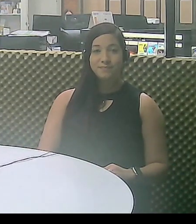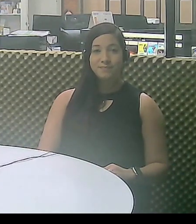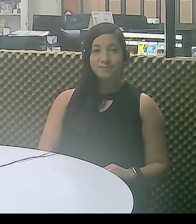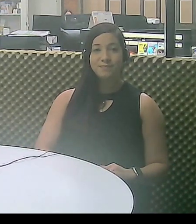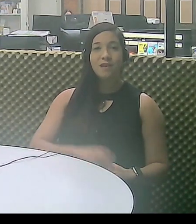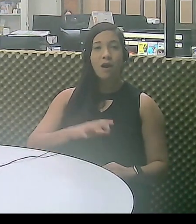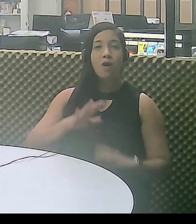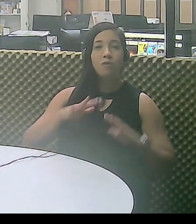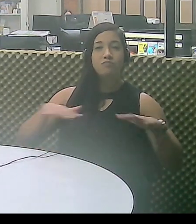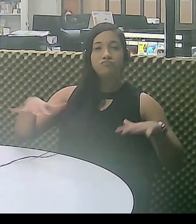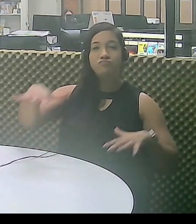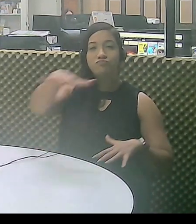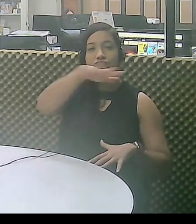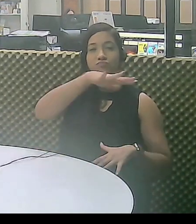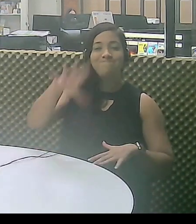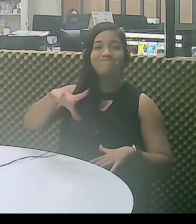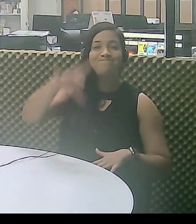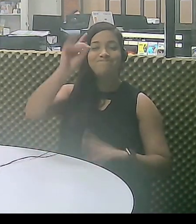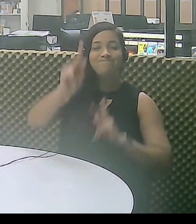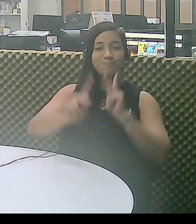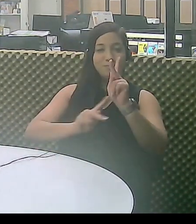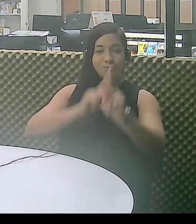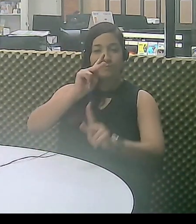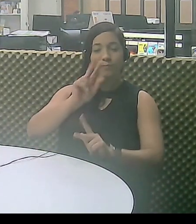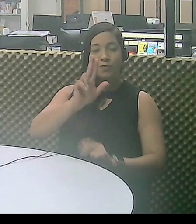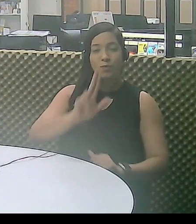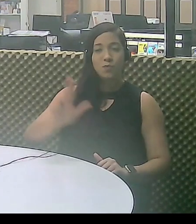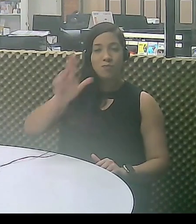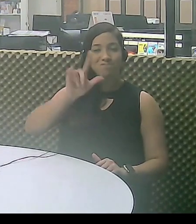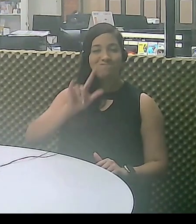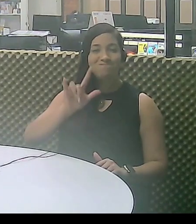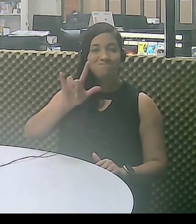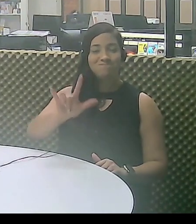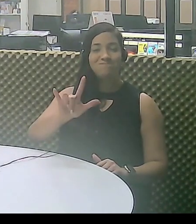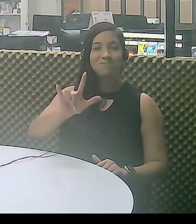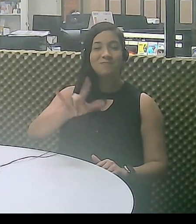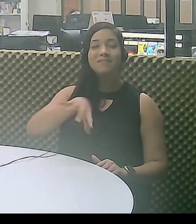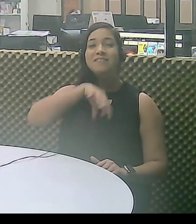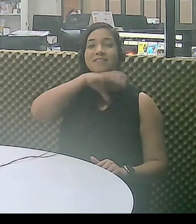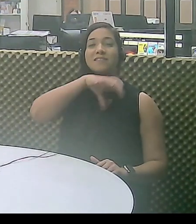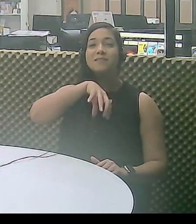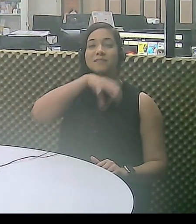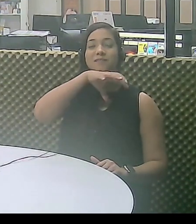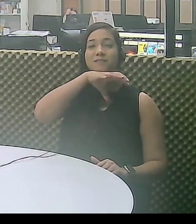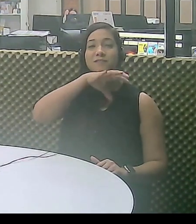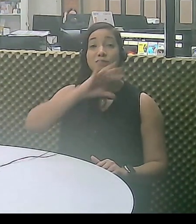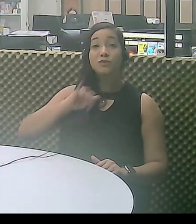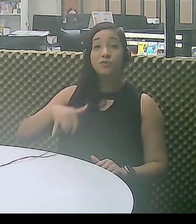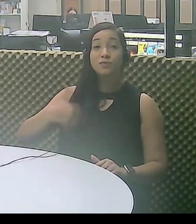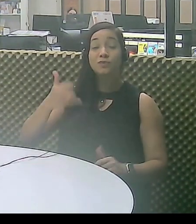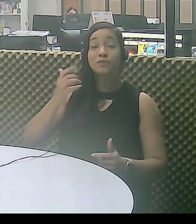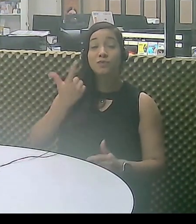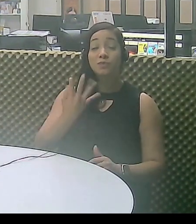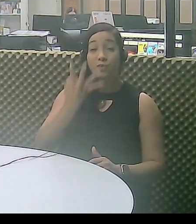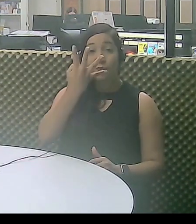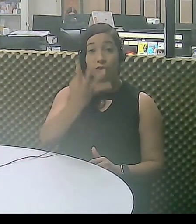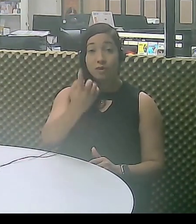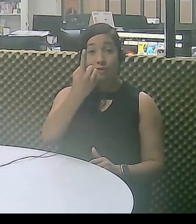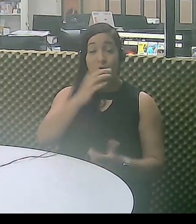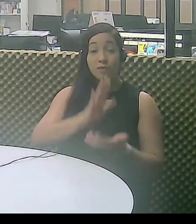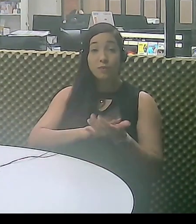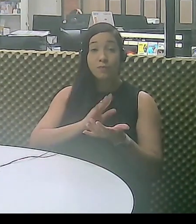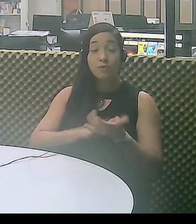Considerado um dos espaços favoritos da população de Uberlândia e região, o Parque do Sabiá completa 41 anos